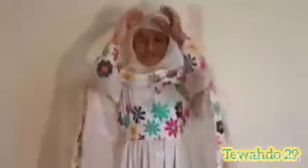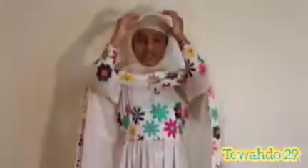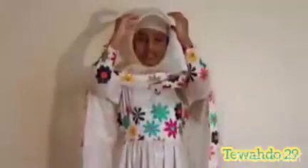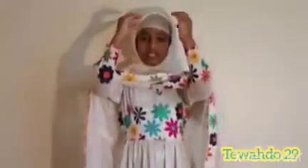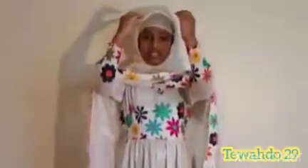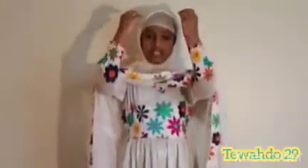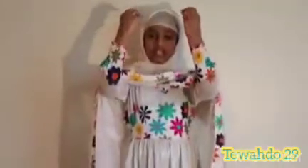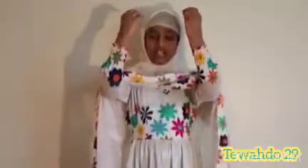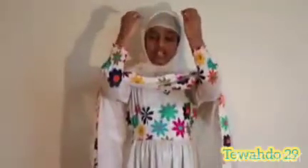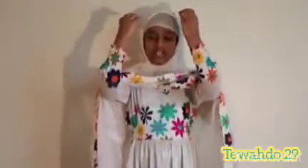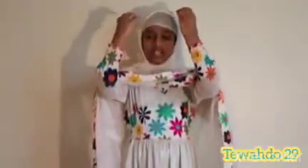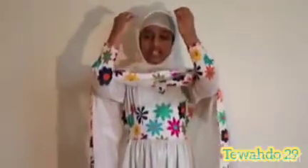ሆሳዕና